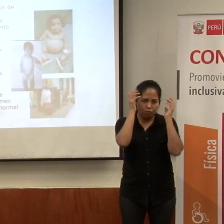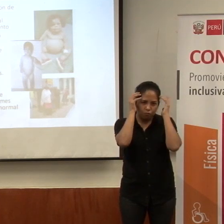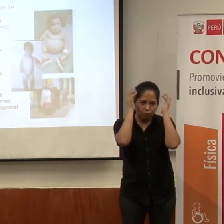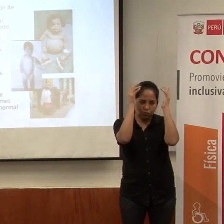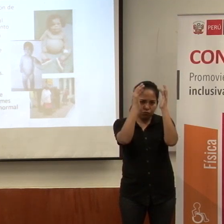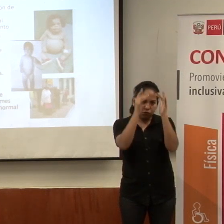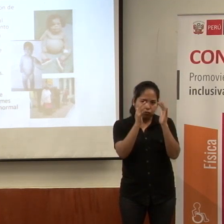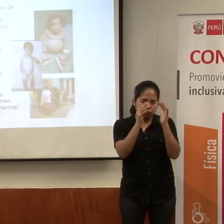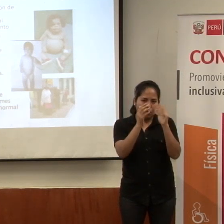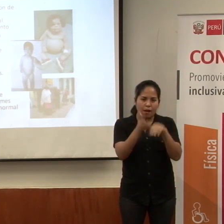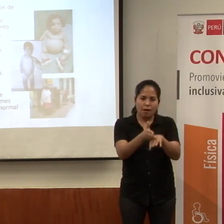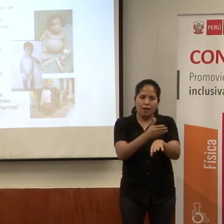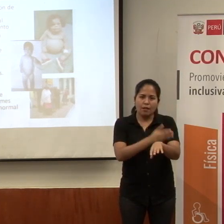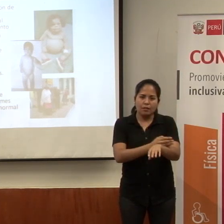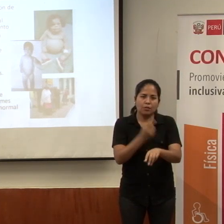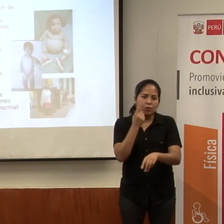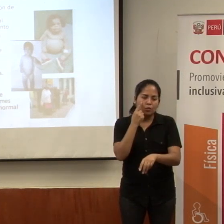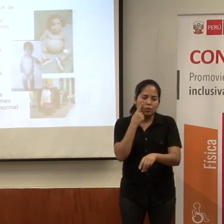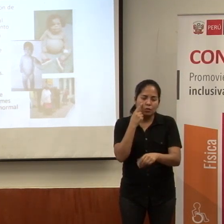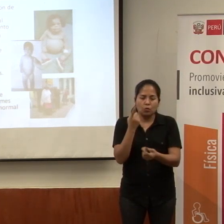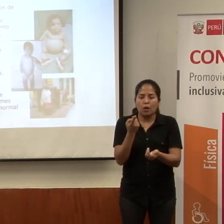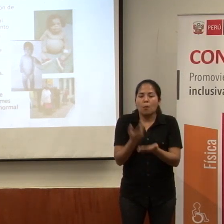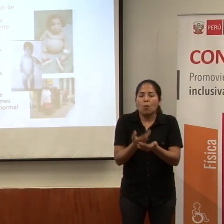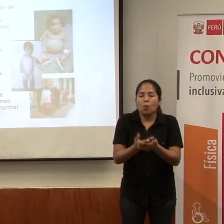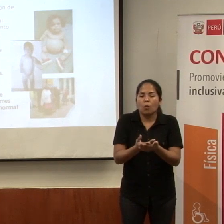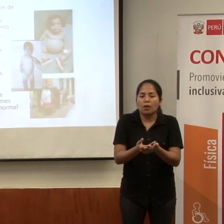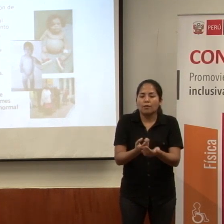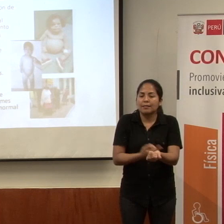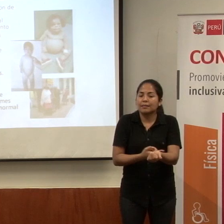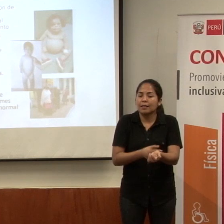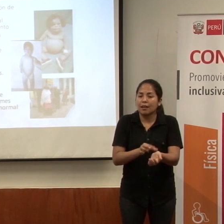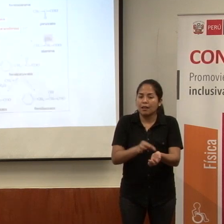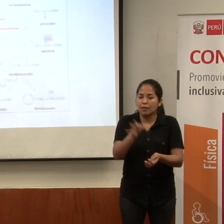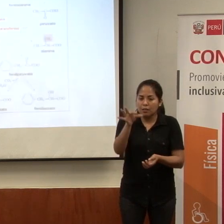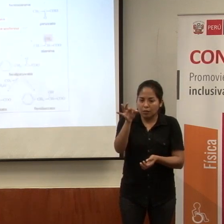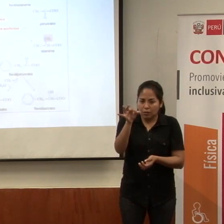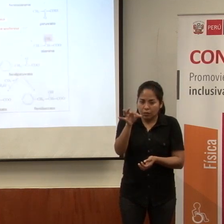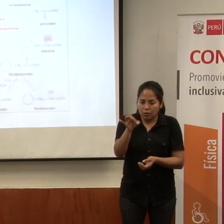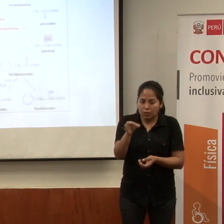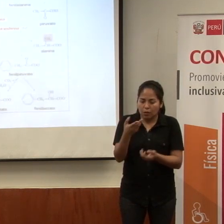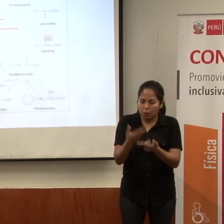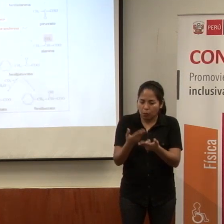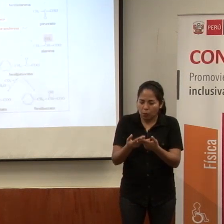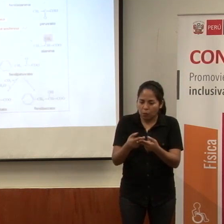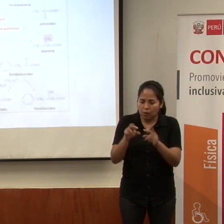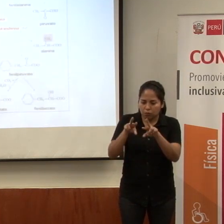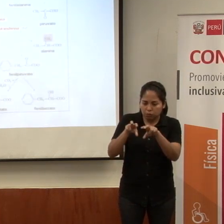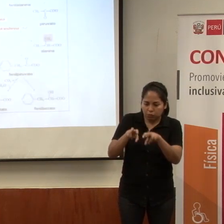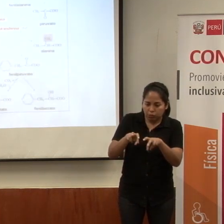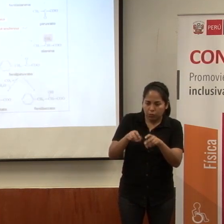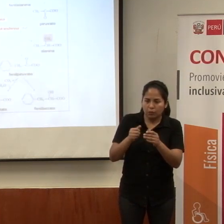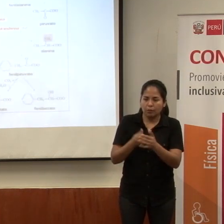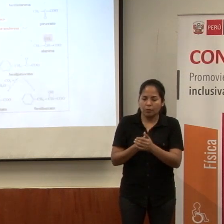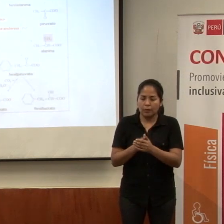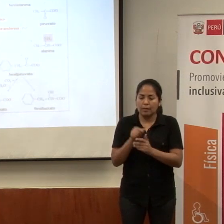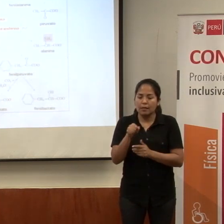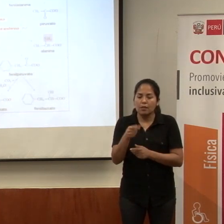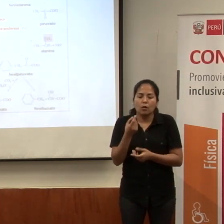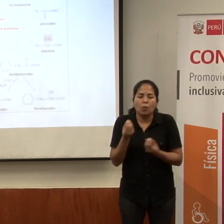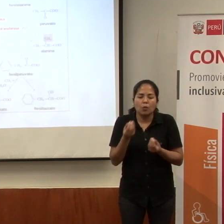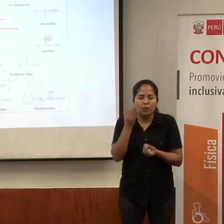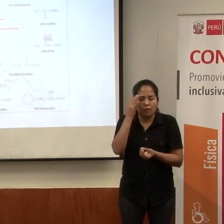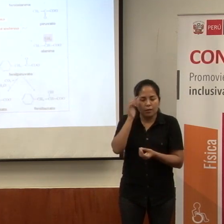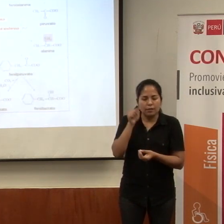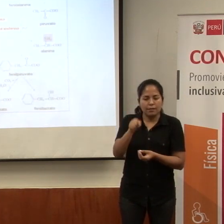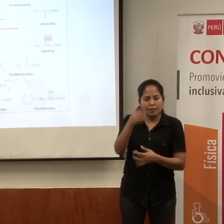puede detectar precozmente con una gotita de sangre a través de este cribado tamizaje neonatal. La fenilcetonuria, que es básicamente